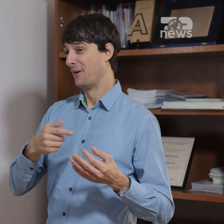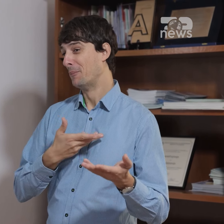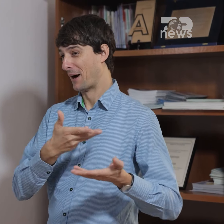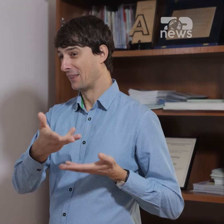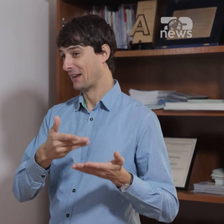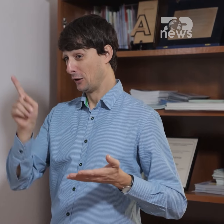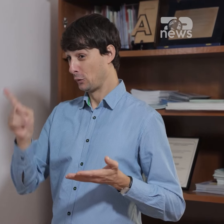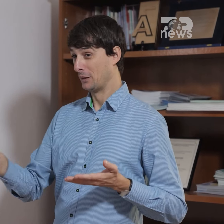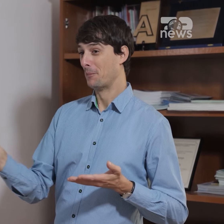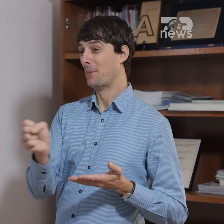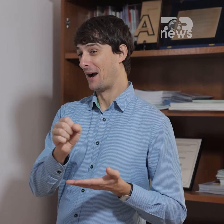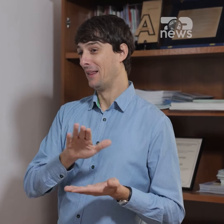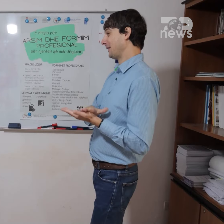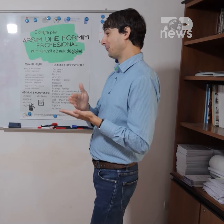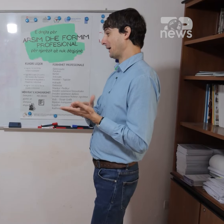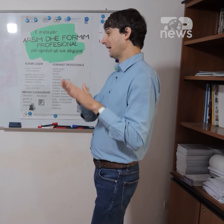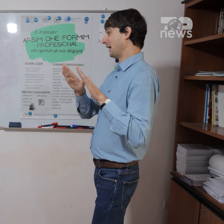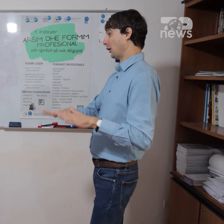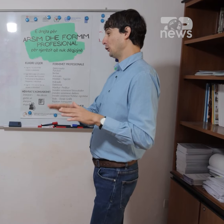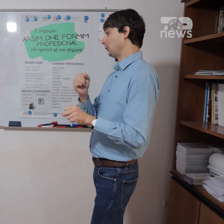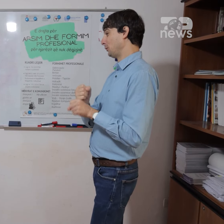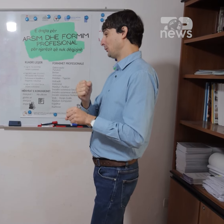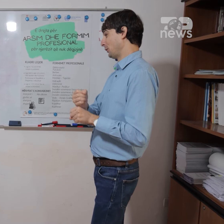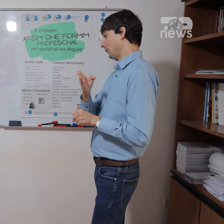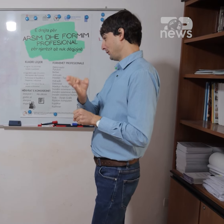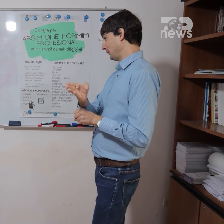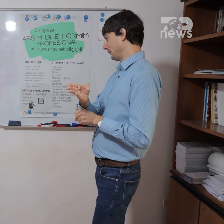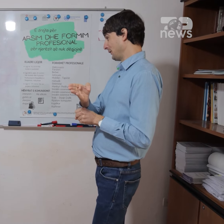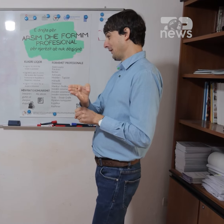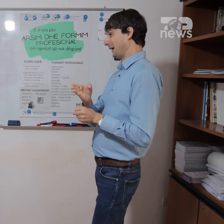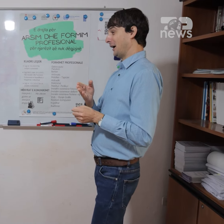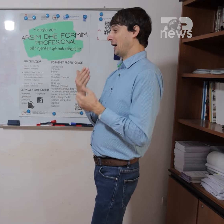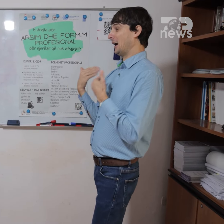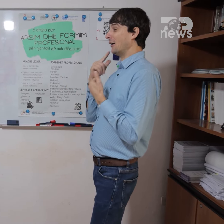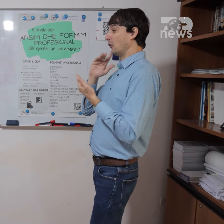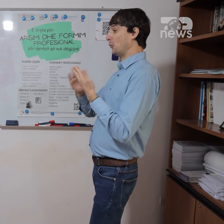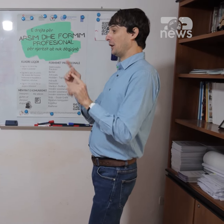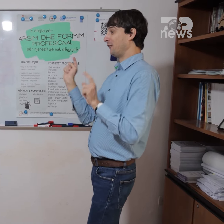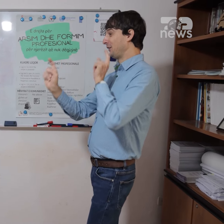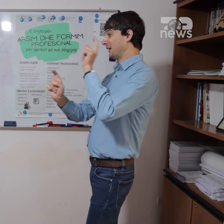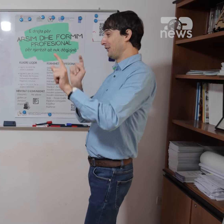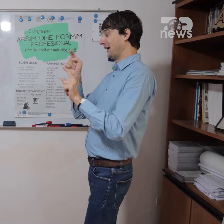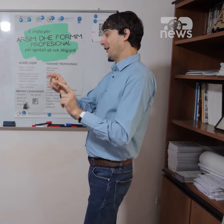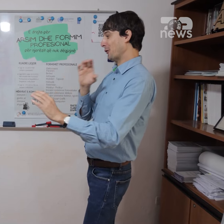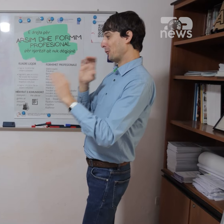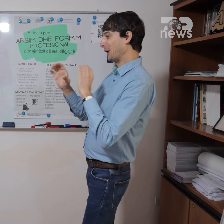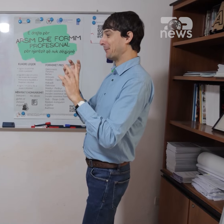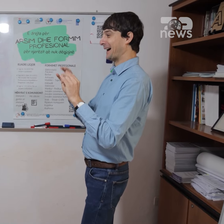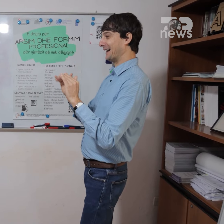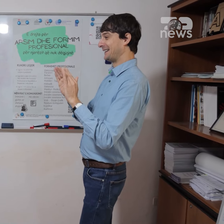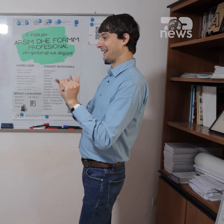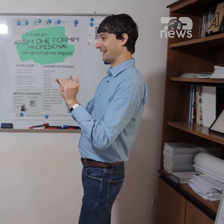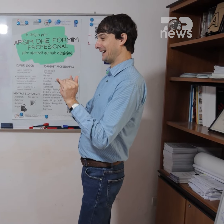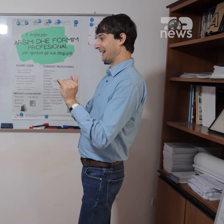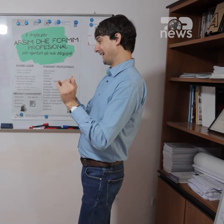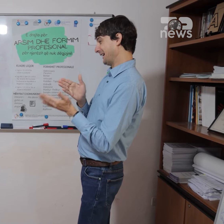të interpretit. Dhe tjë ana tjetër pozitive e kësaj pjese është që ajo është tek qendra komunitare për persona aftësisht të